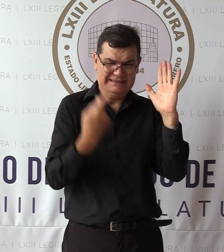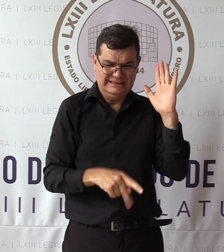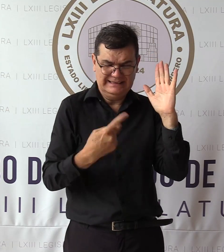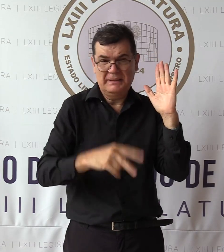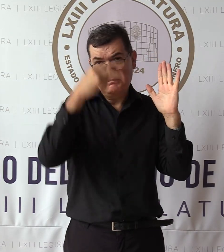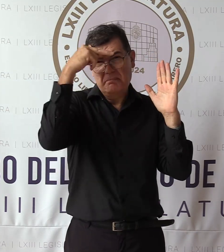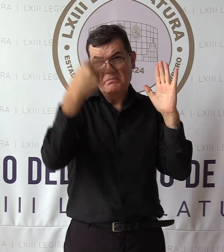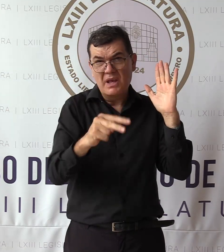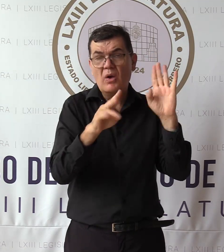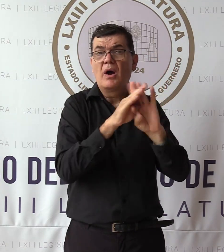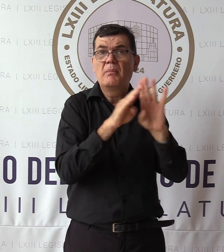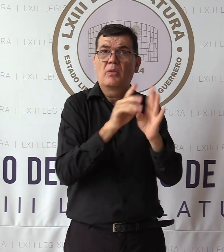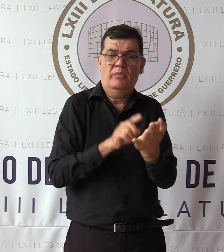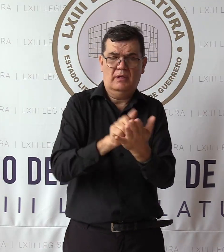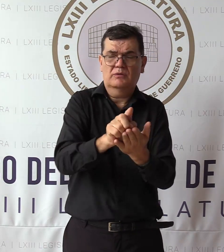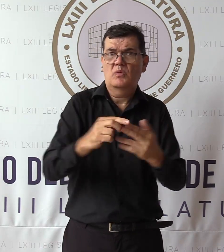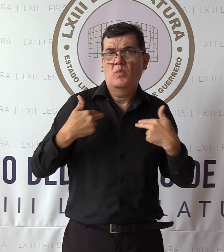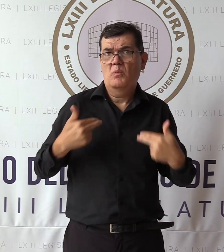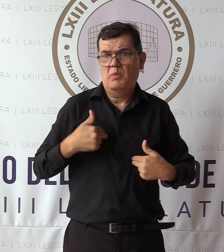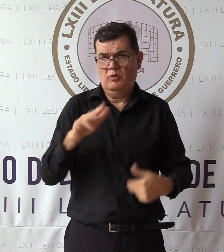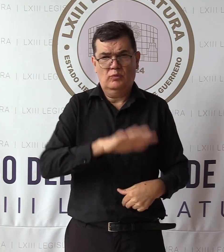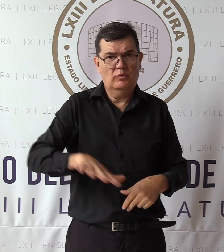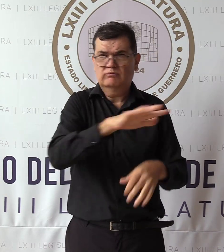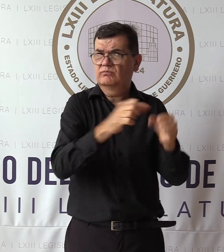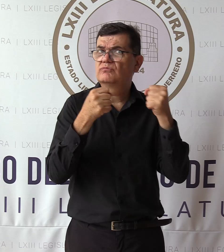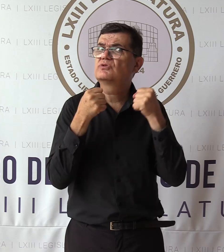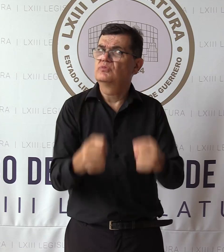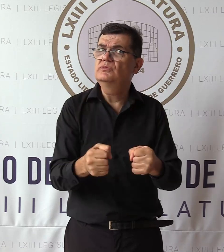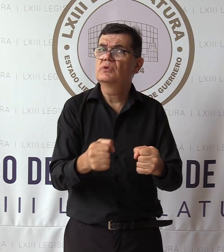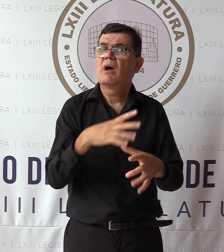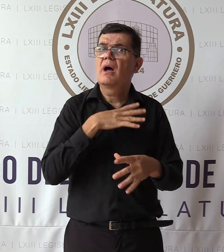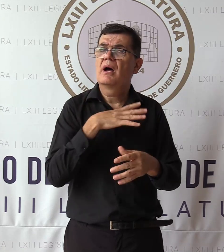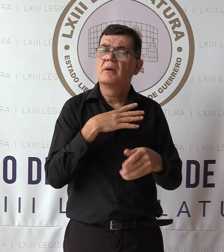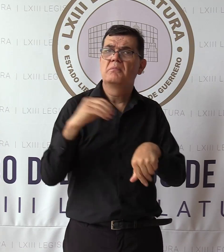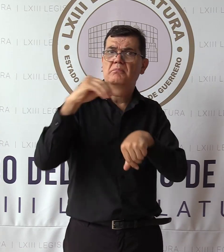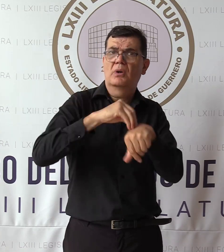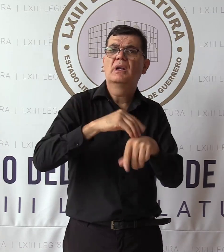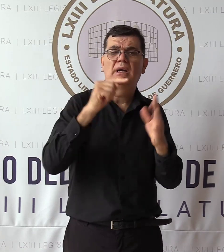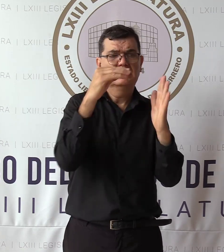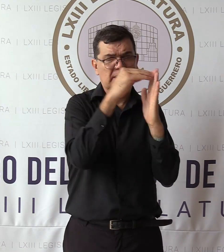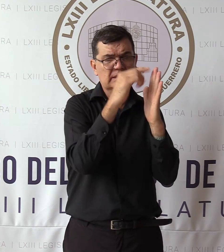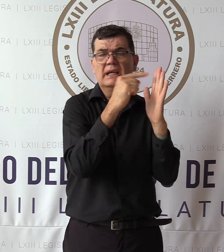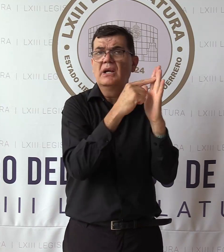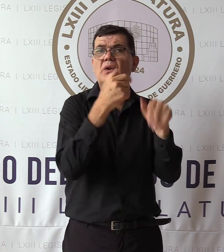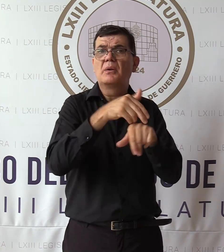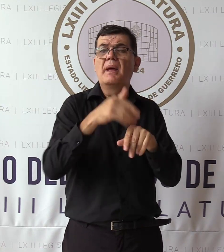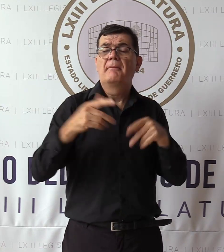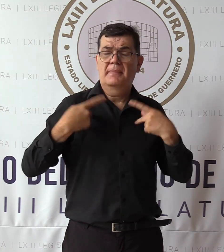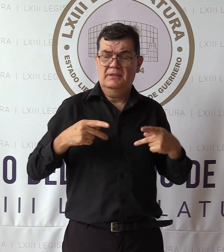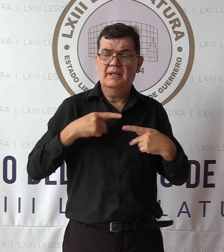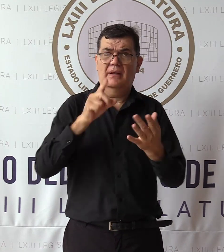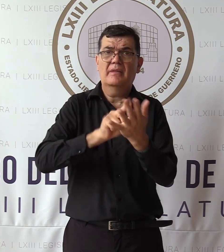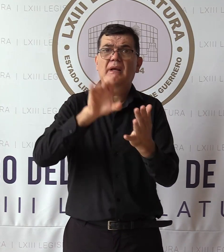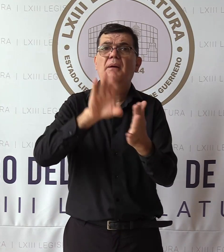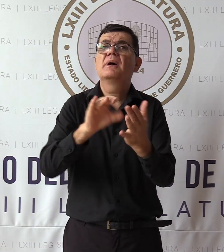los derechos humanos de todas las personas. Este artículo implica que las personas con discapacidad tienen los mismos